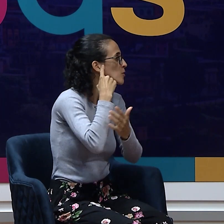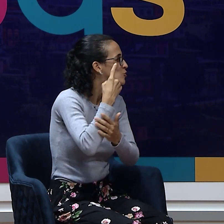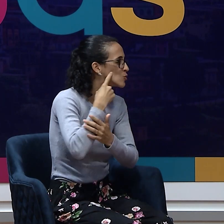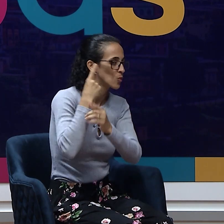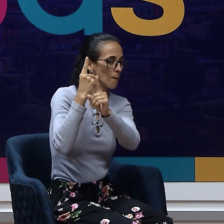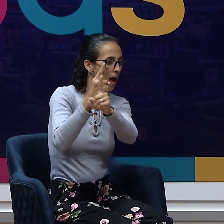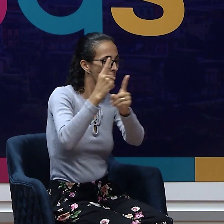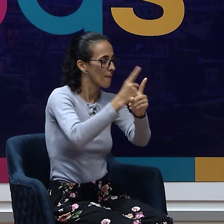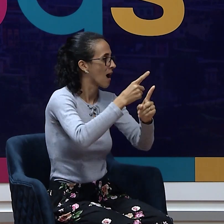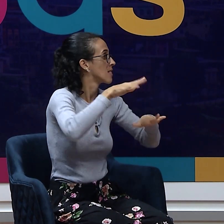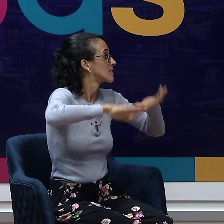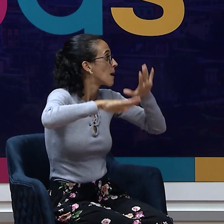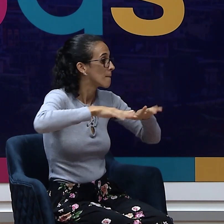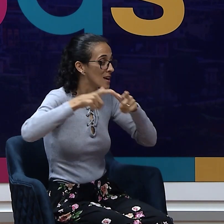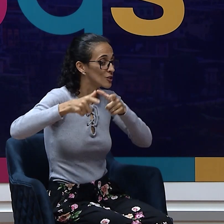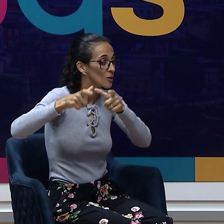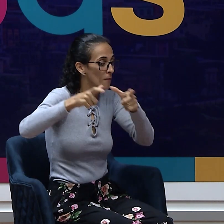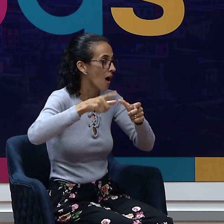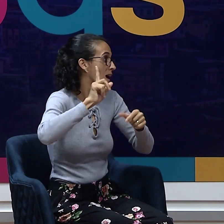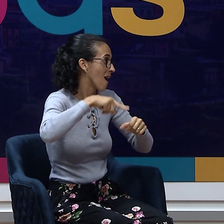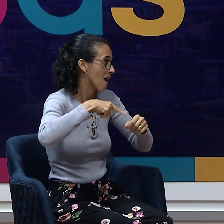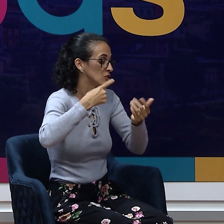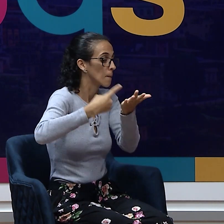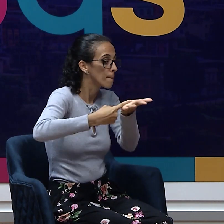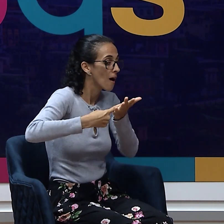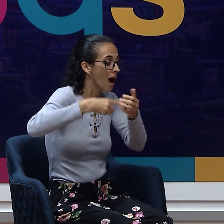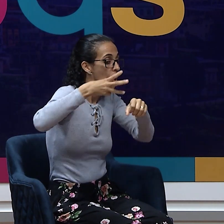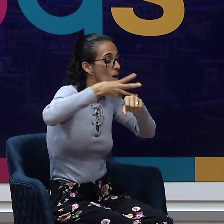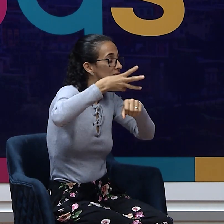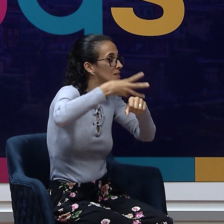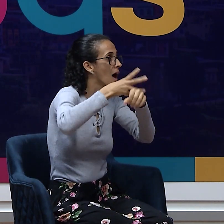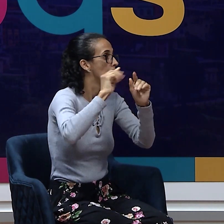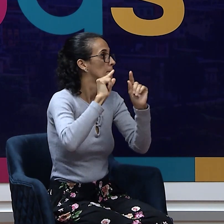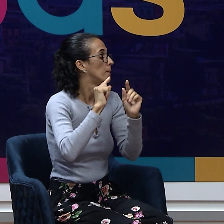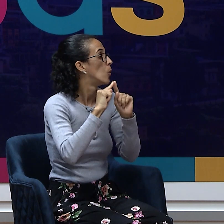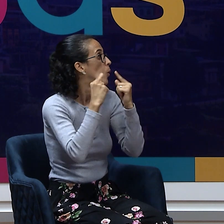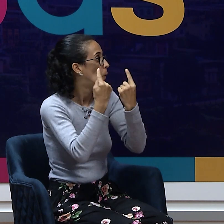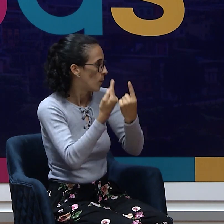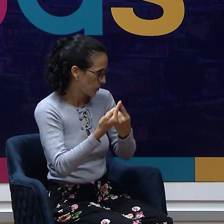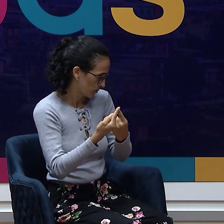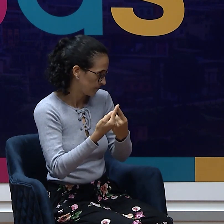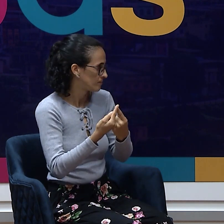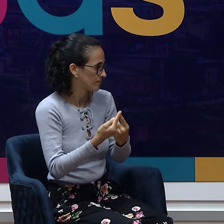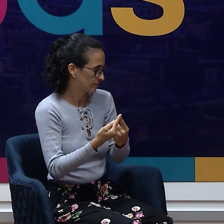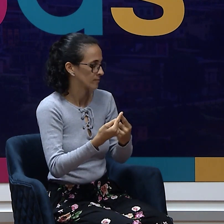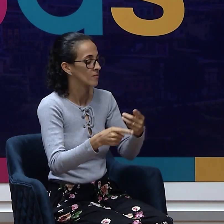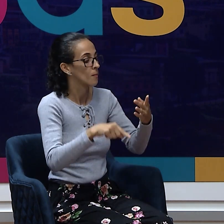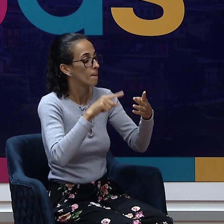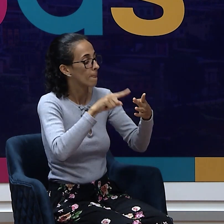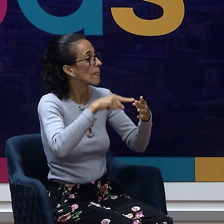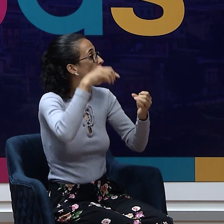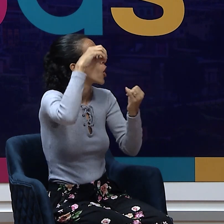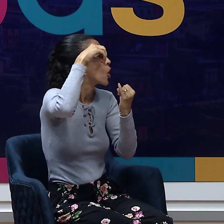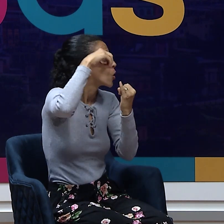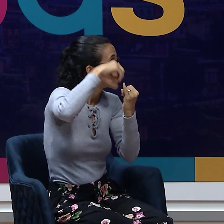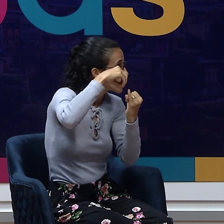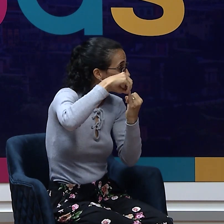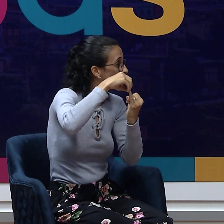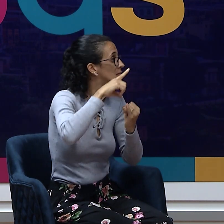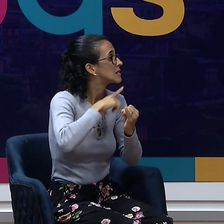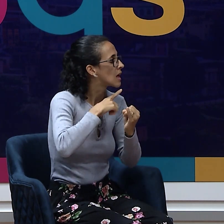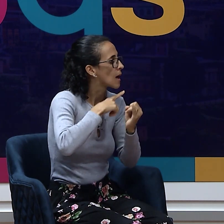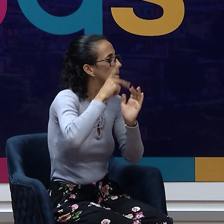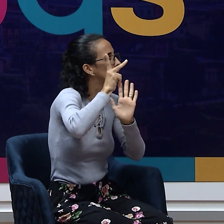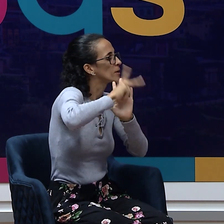Matriz São Paulo, no Porto, e sempre a gente marca esses encontros na igreja. Nós temos um grupo de WhatsApp, um grupo de